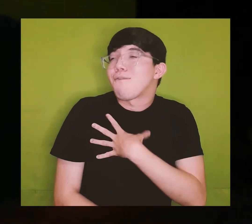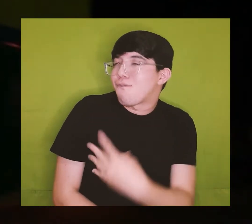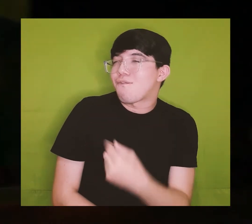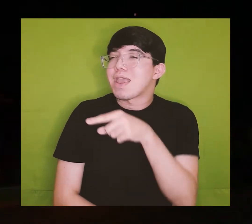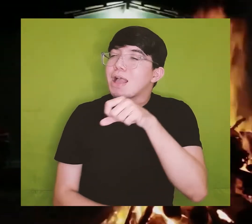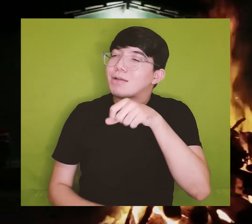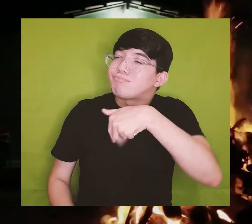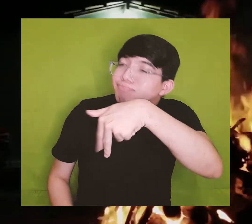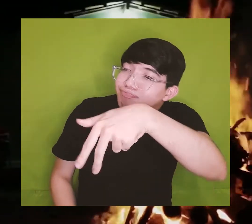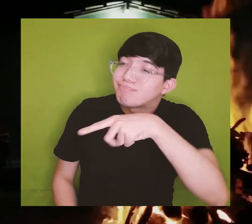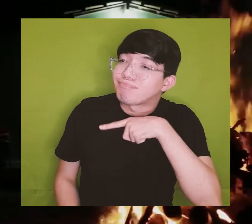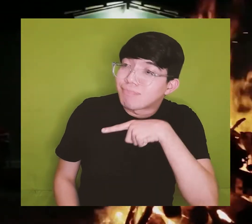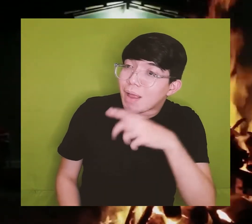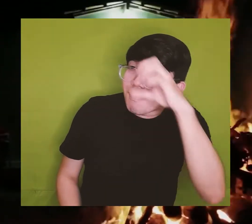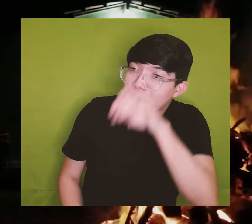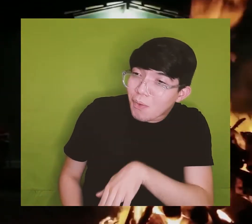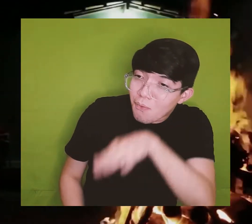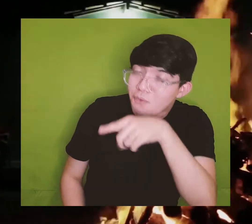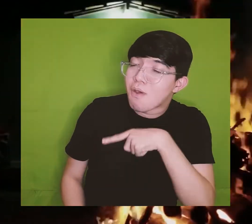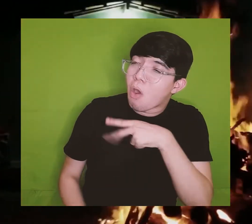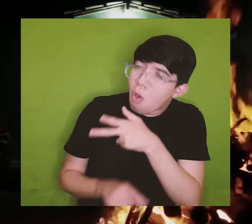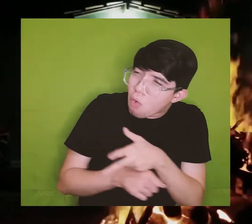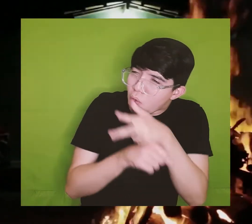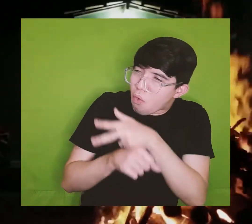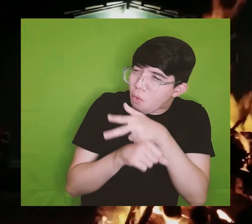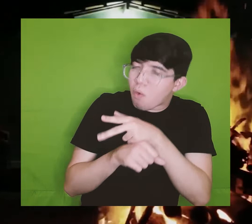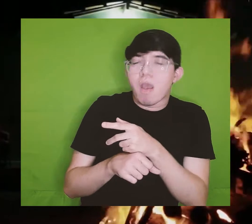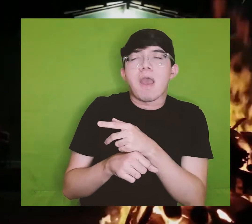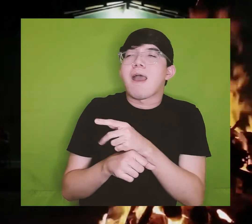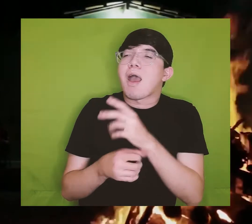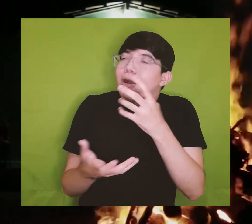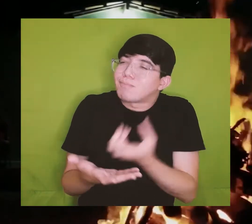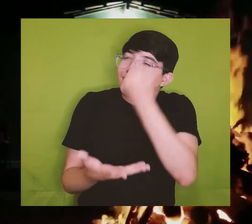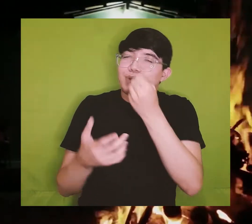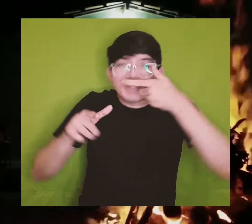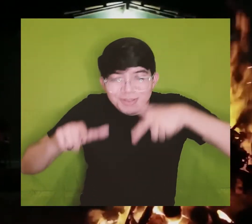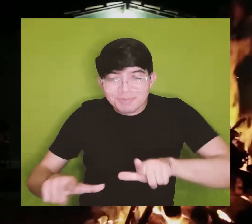que já é mais bonito, assim, sabe? Mas, assim, era uma vontade, porque hoje em dia,